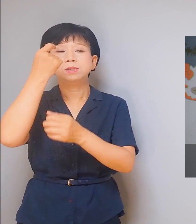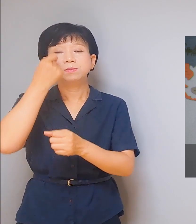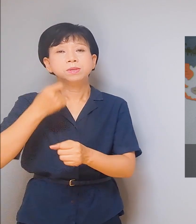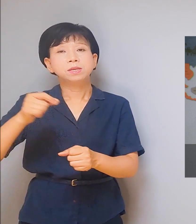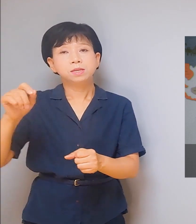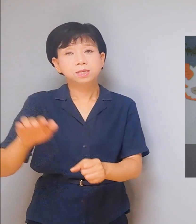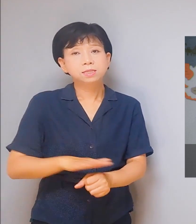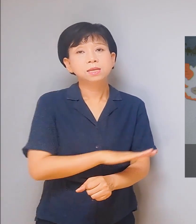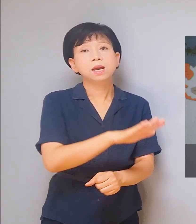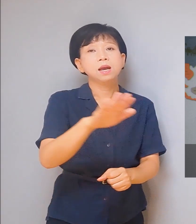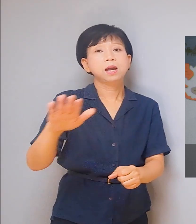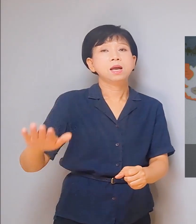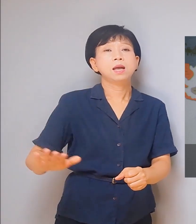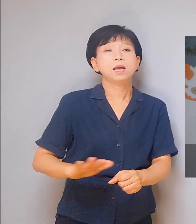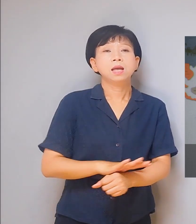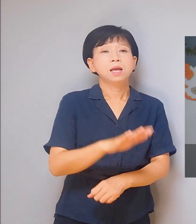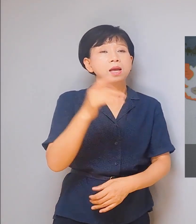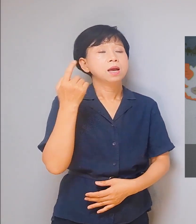하나님